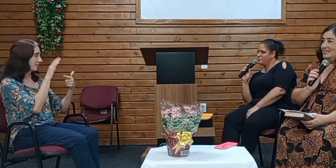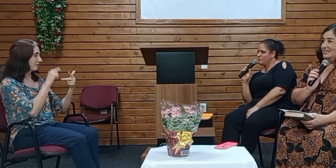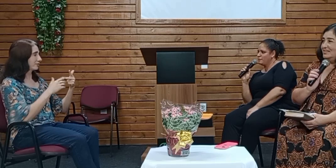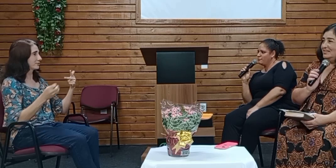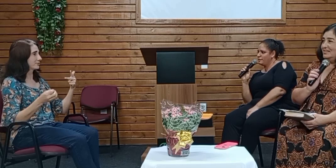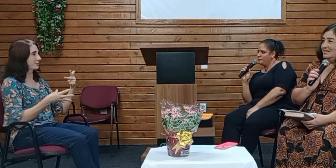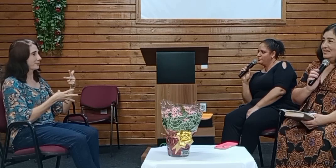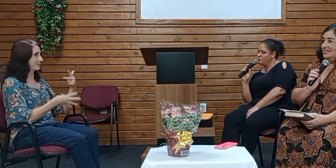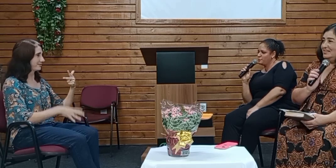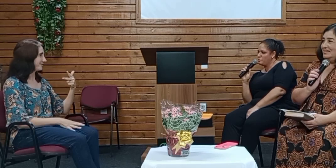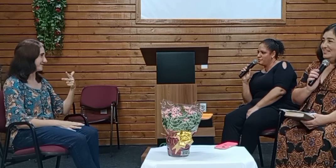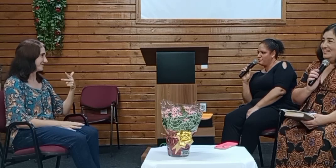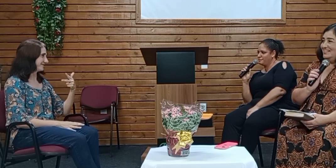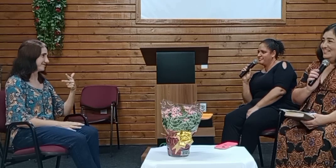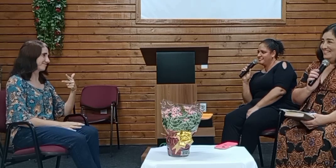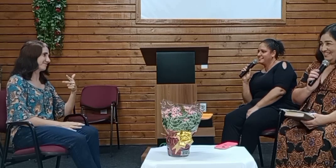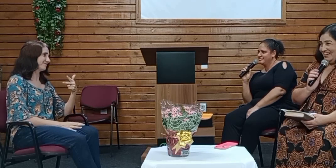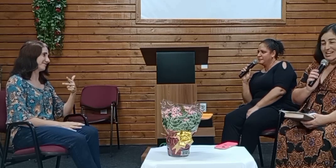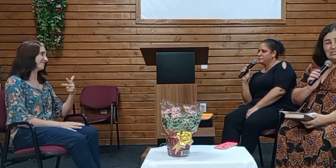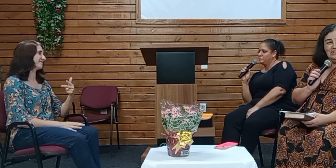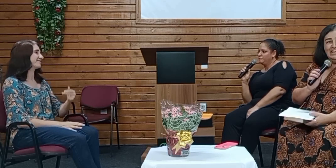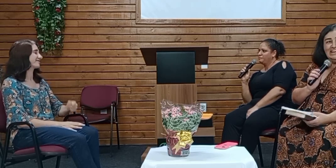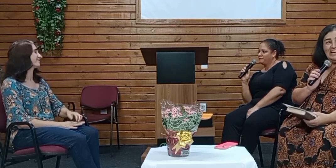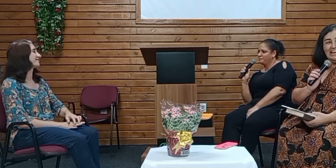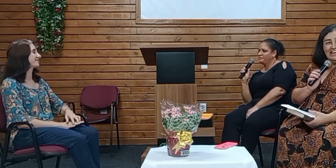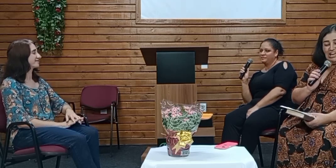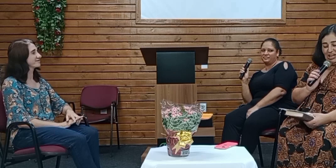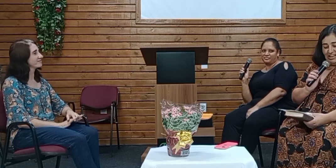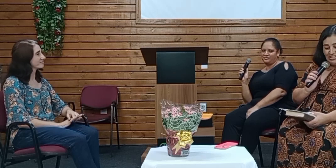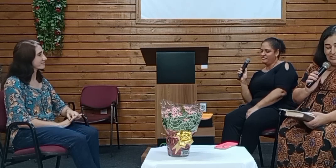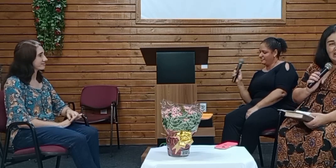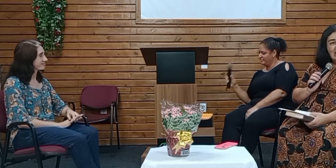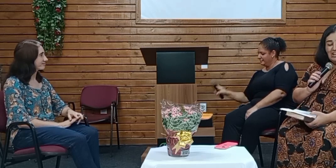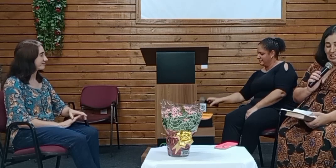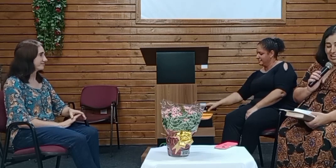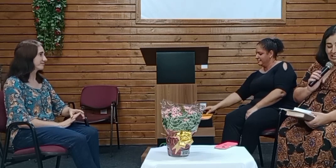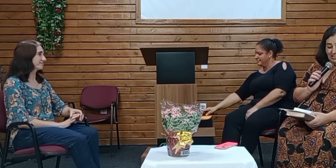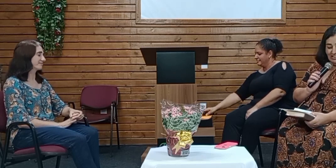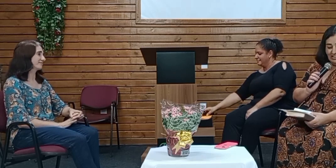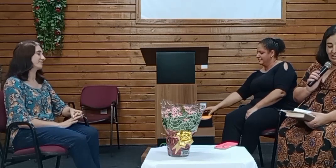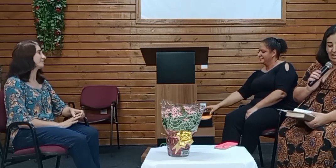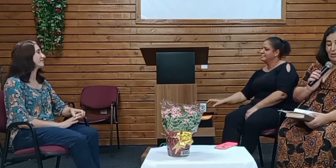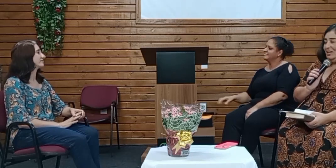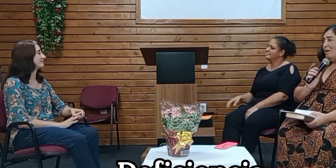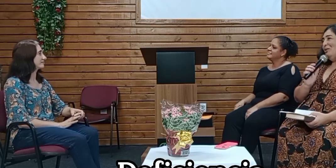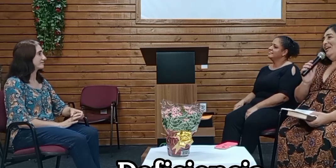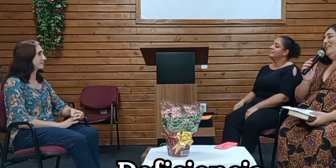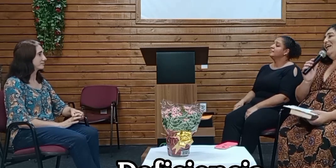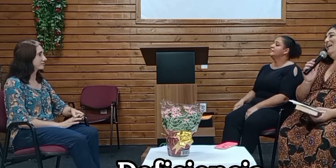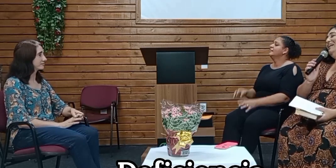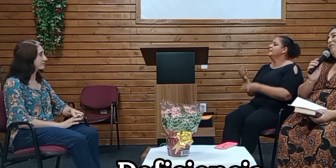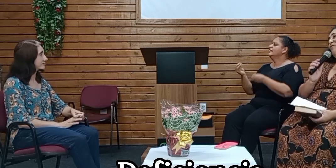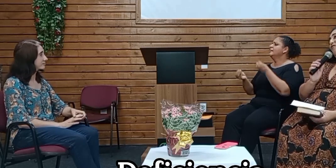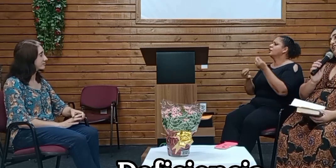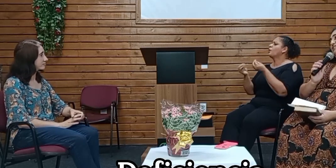O mais velho é o Everaldo e eu sou a mais nova. A caçulinha, né? Caçulinha do Dona Nair. Ô, Débora, e